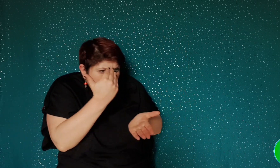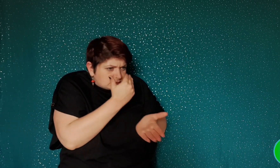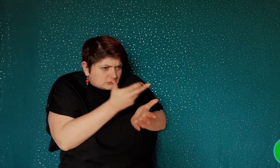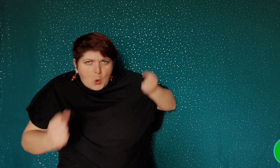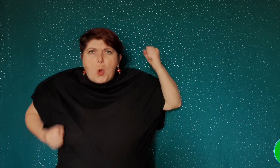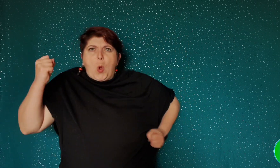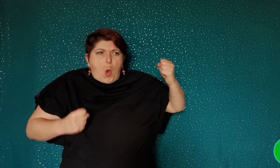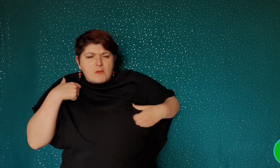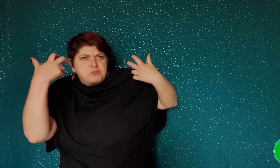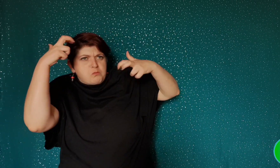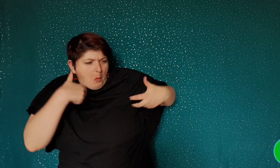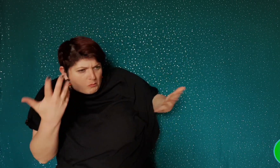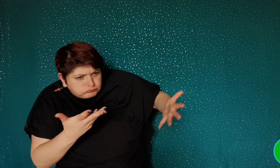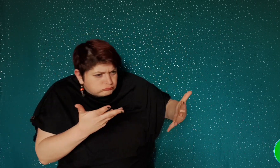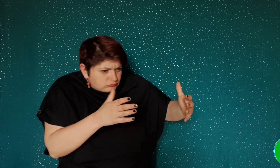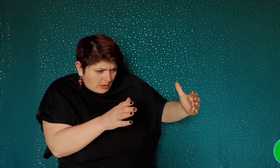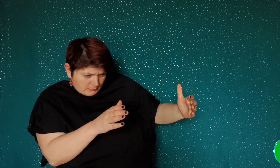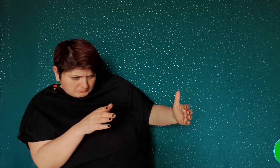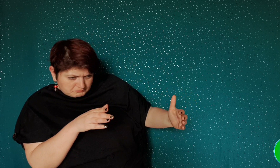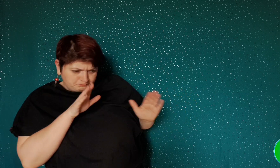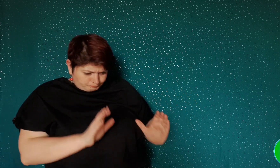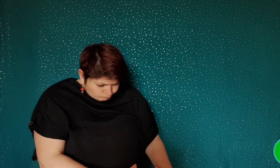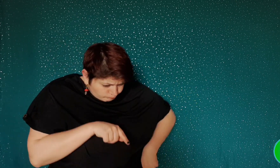Qu'y a-t-il, mon garçon? Nous t'avons entendu courir.